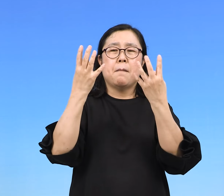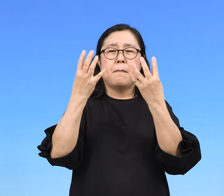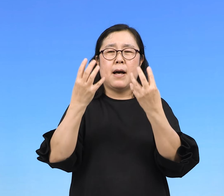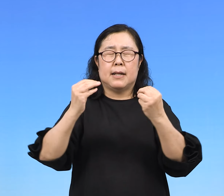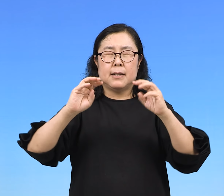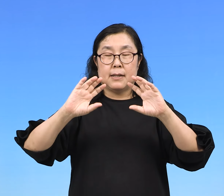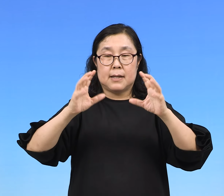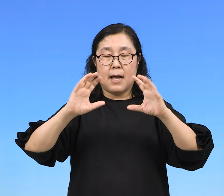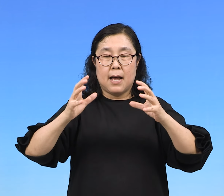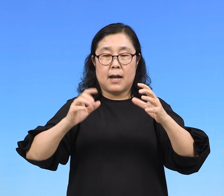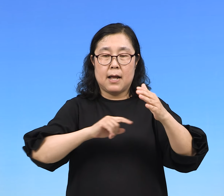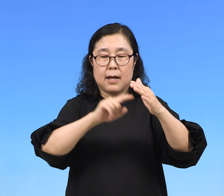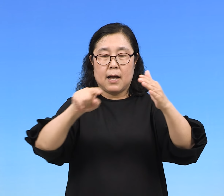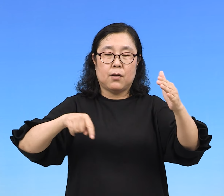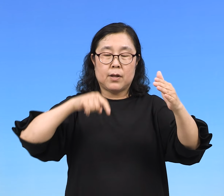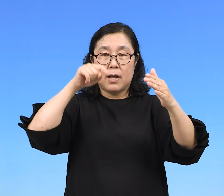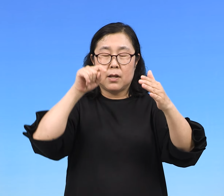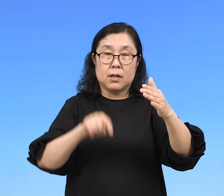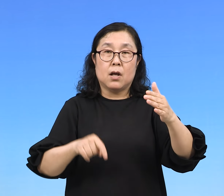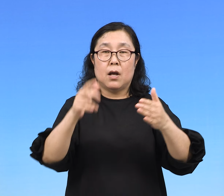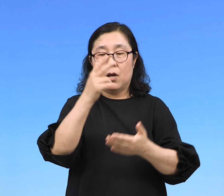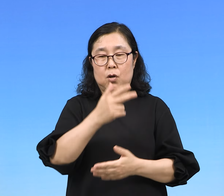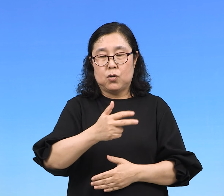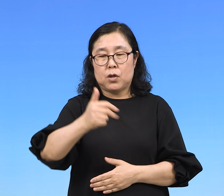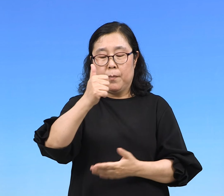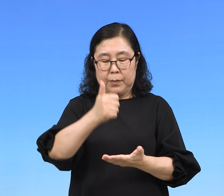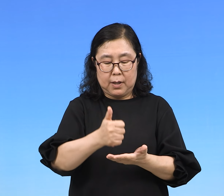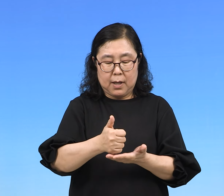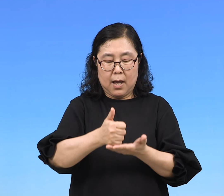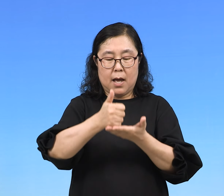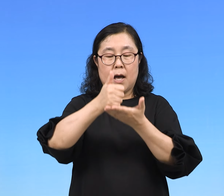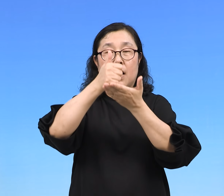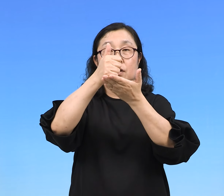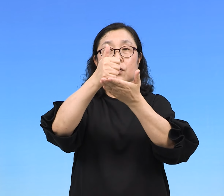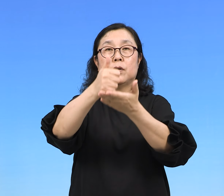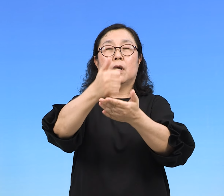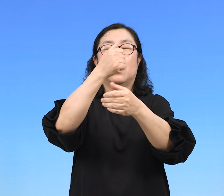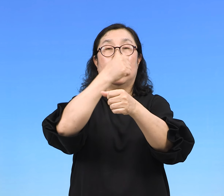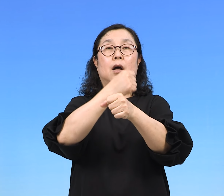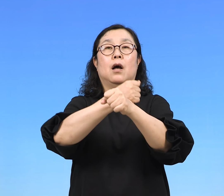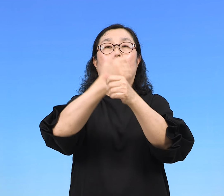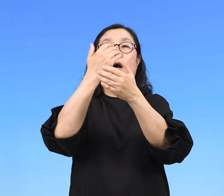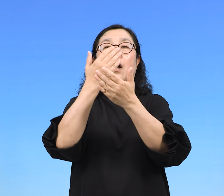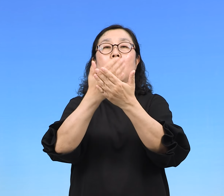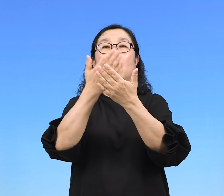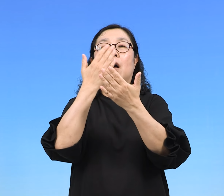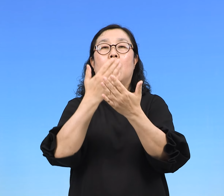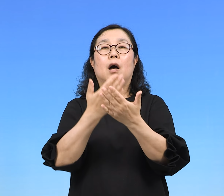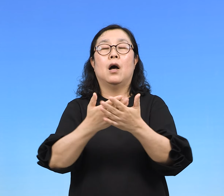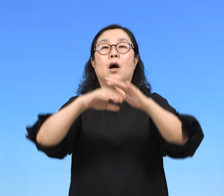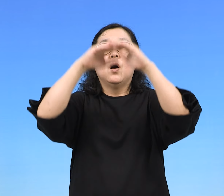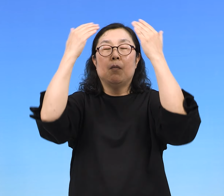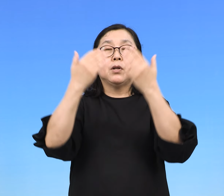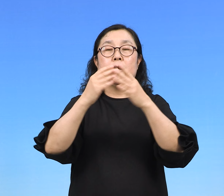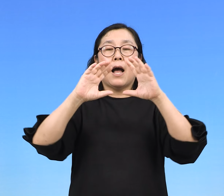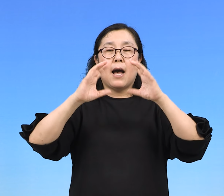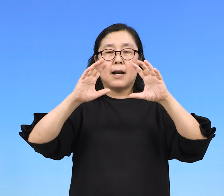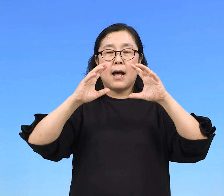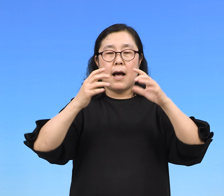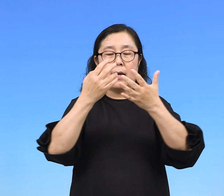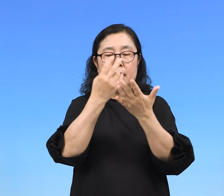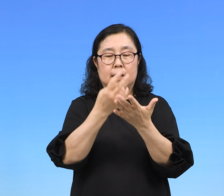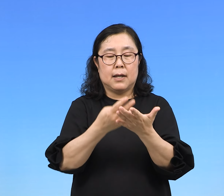열방 중에서 주를 섬기게 하소서. 여러분, 이렇게 선포하십시오. 모든 나라